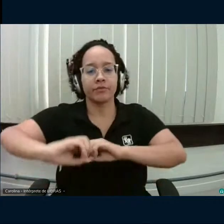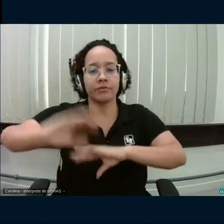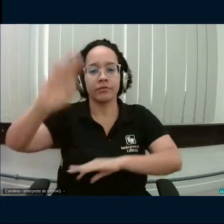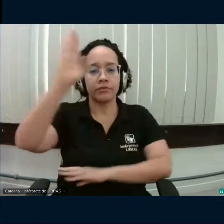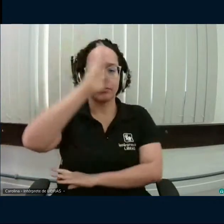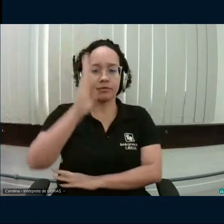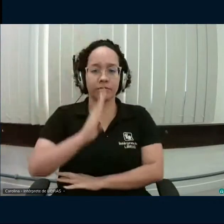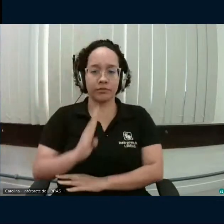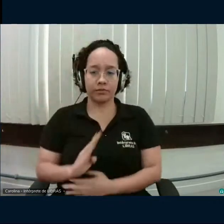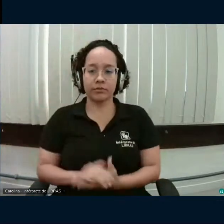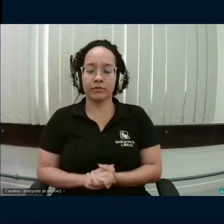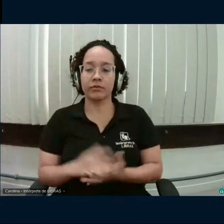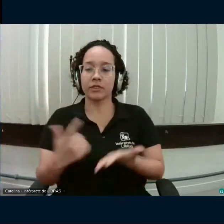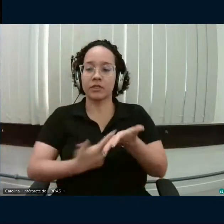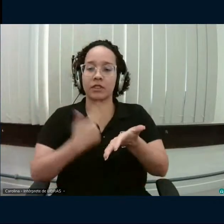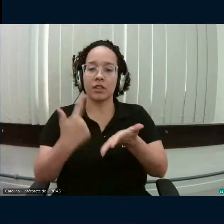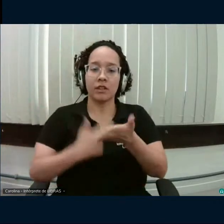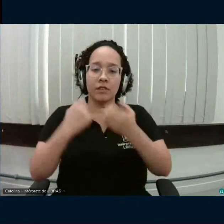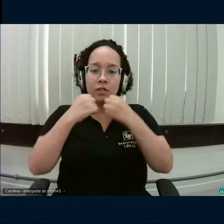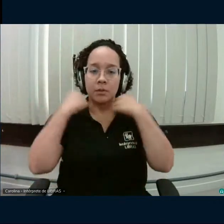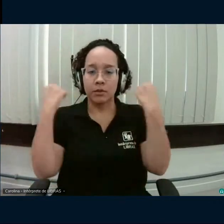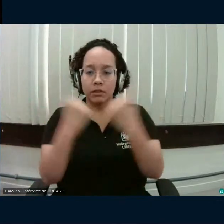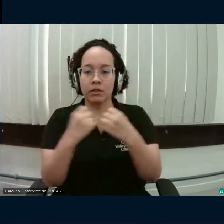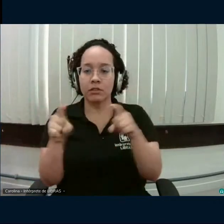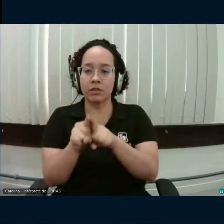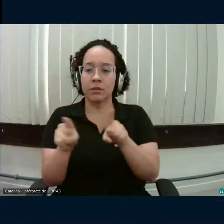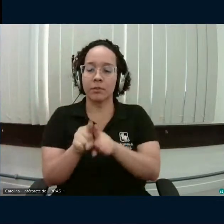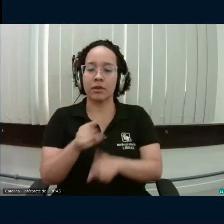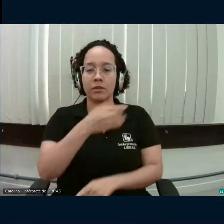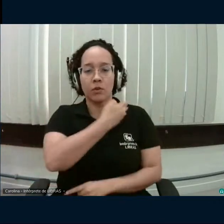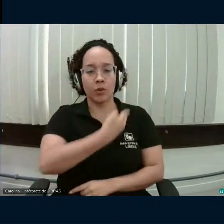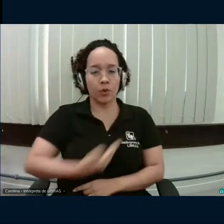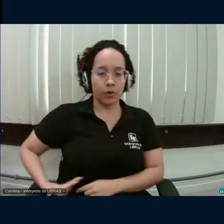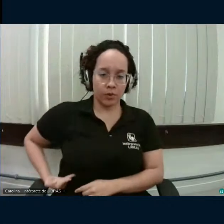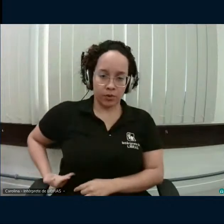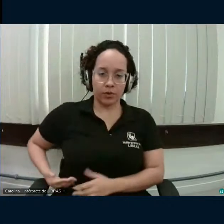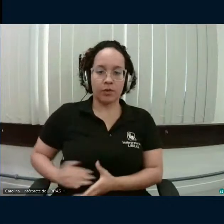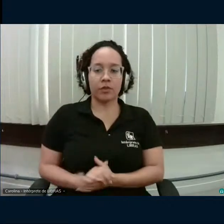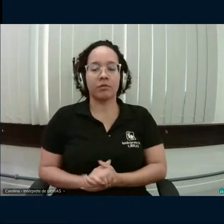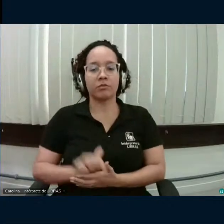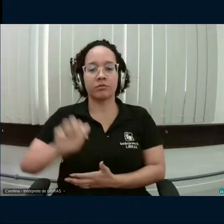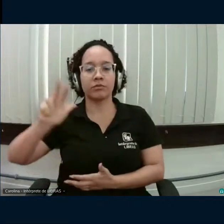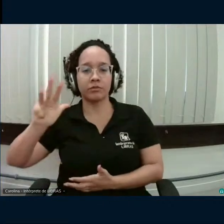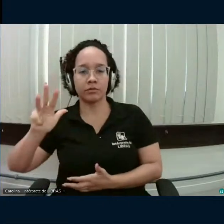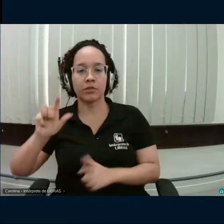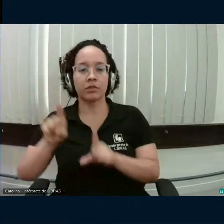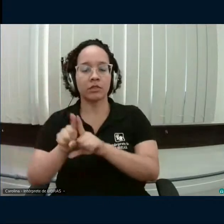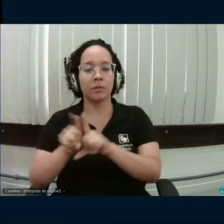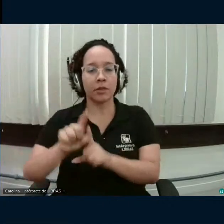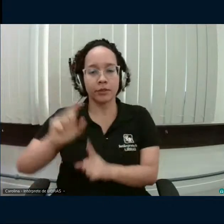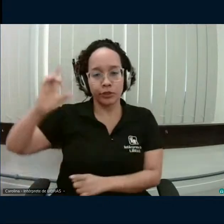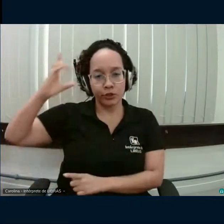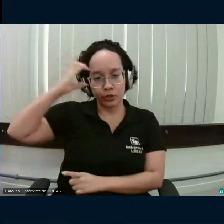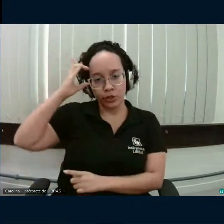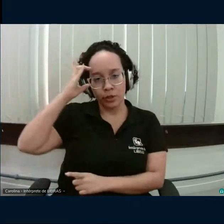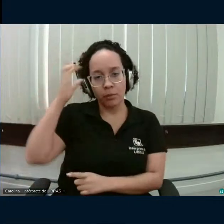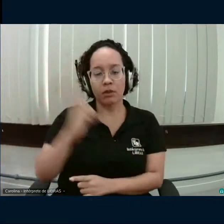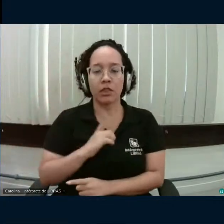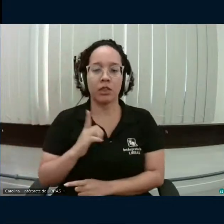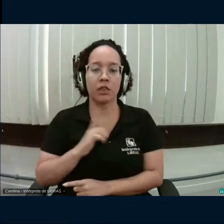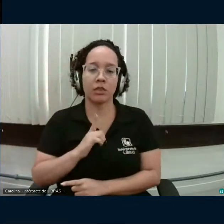Decorrente desse livro, desse seminário, o governo, os governos Lula e Dilma encaminham uma série de